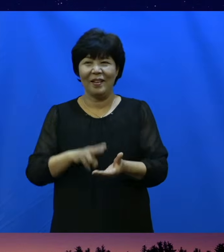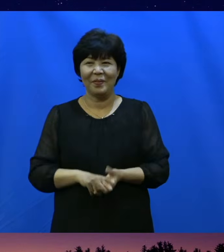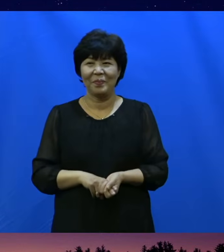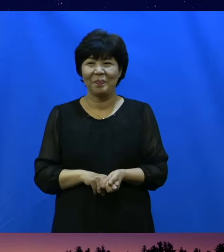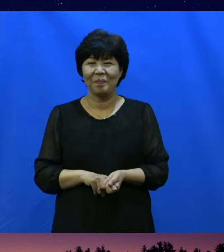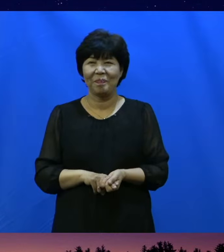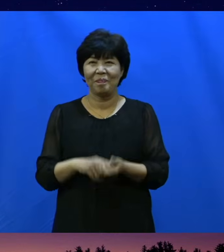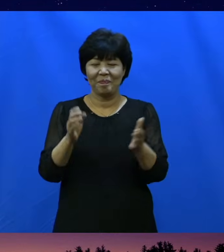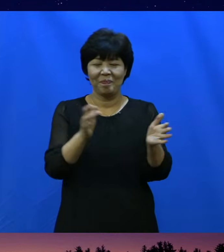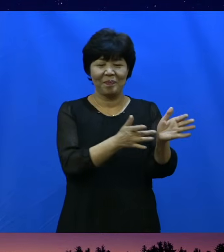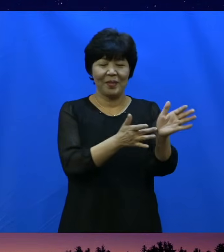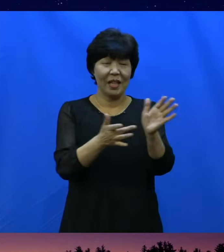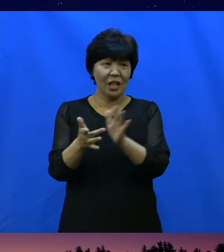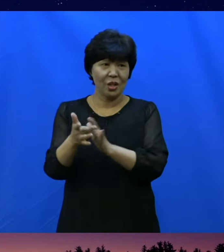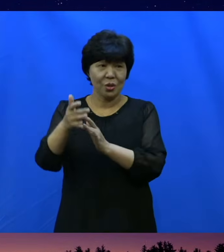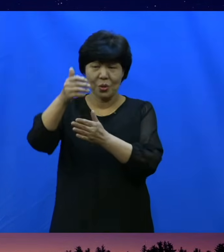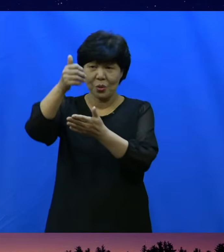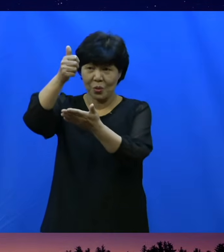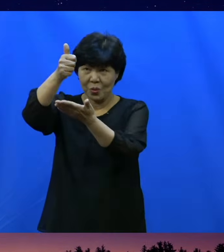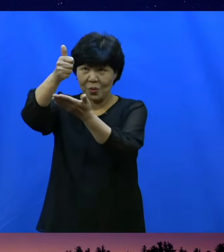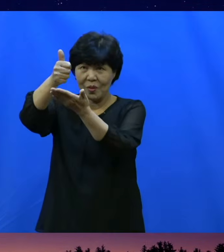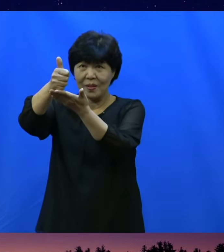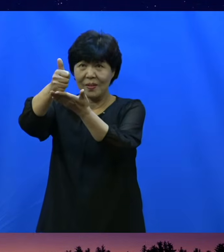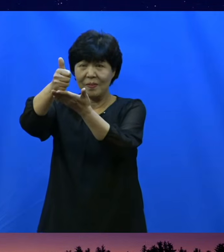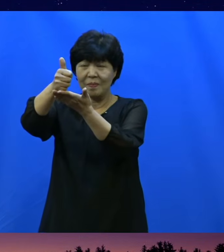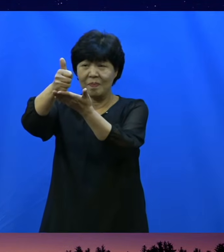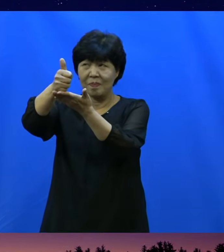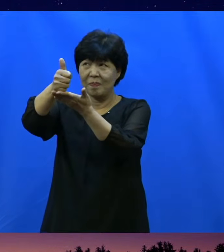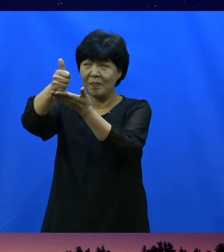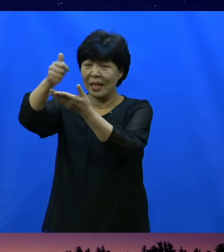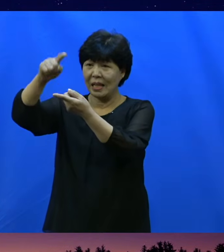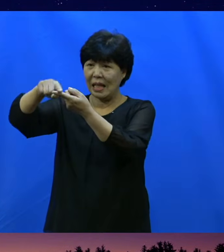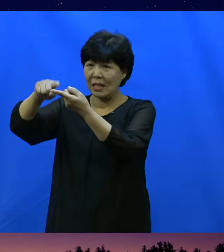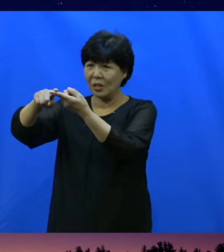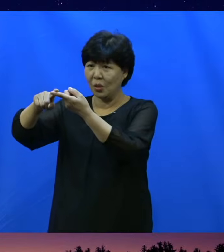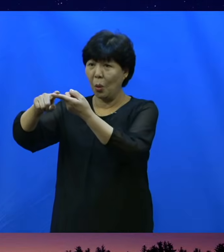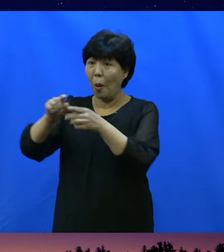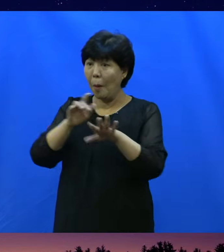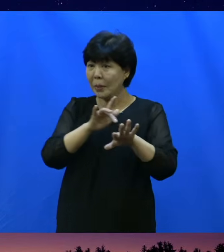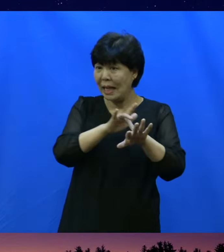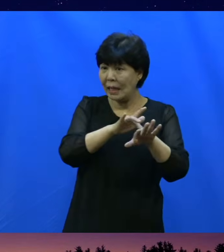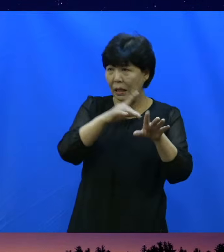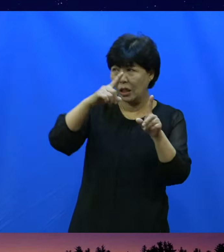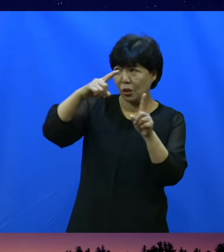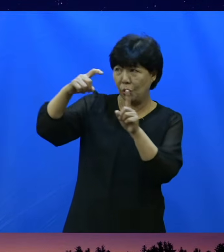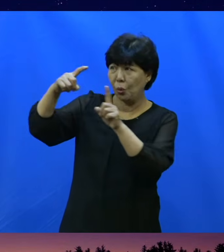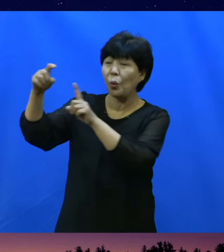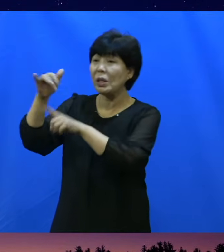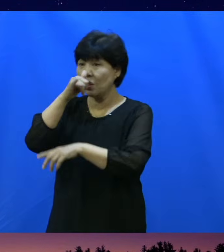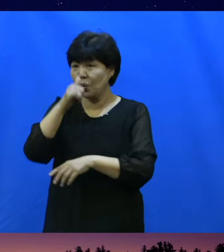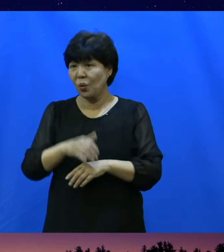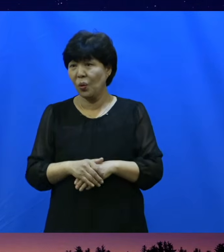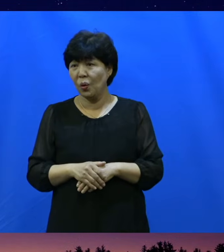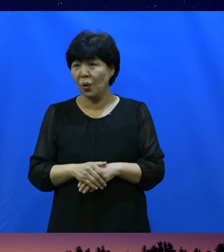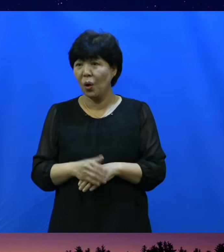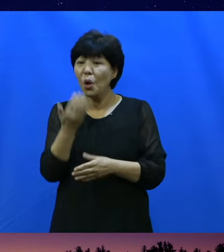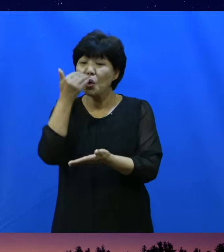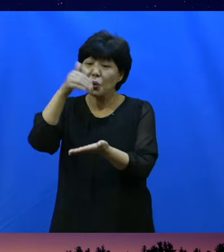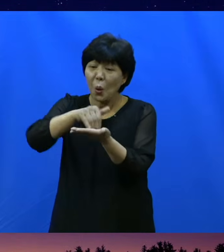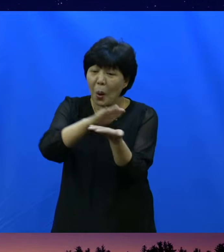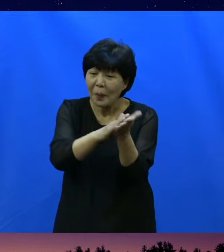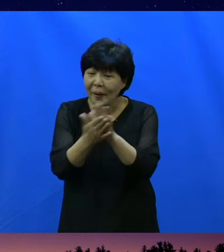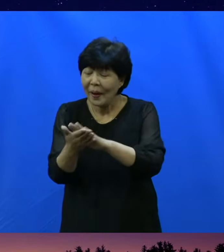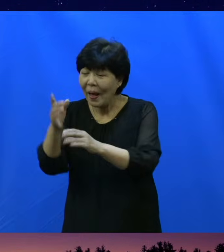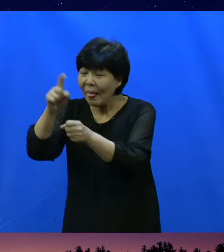그래서 예수님이 그랬잖아요. 예수님이 마귀가 시험을 했잖아요. 예수님에게도 시험도 걸었어요. 이 돌들이 떡이 되게